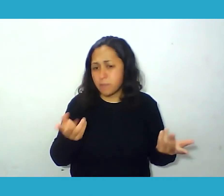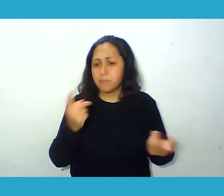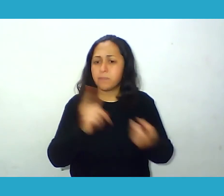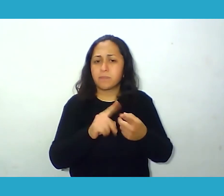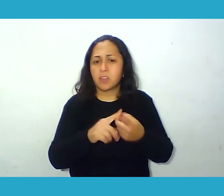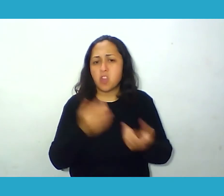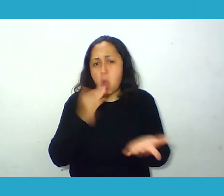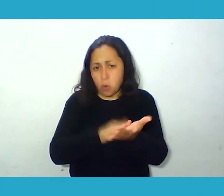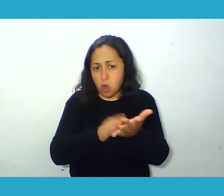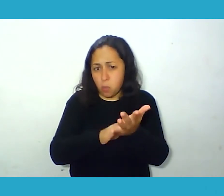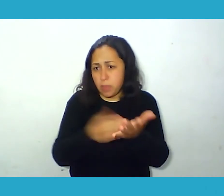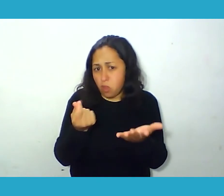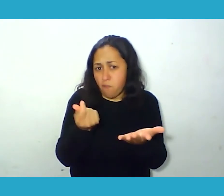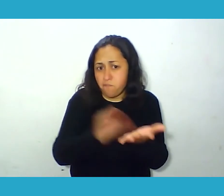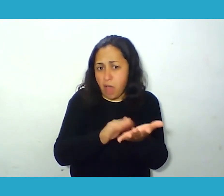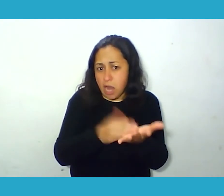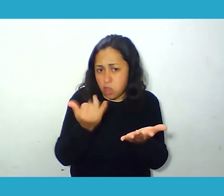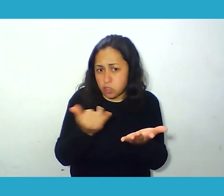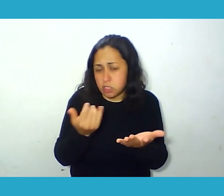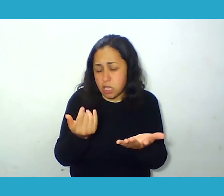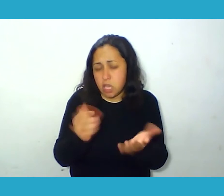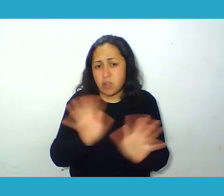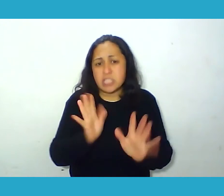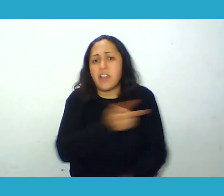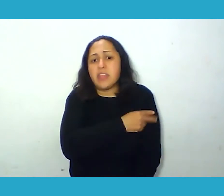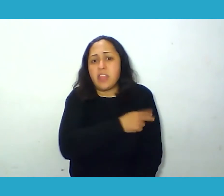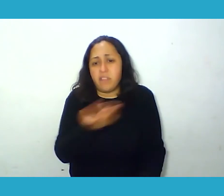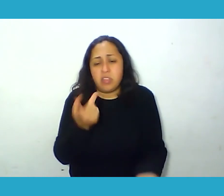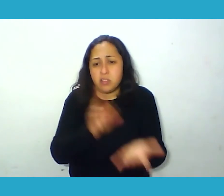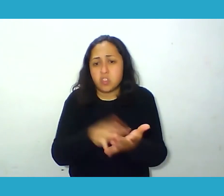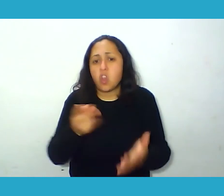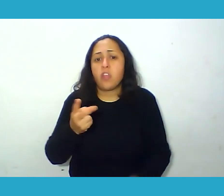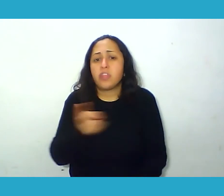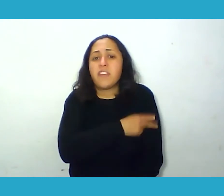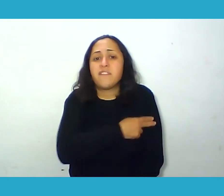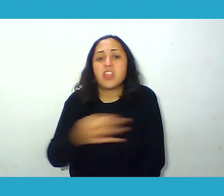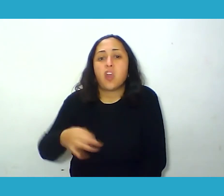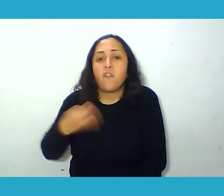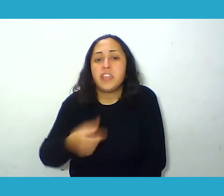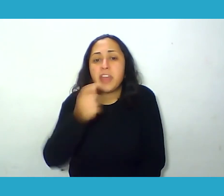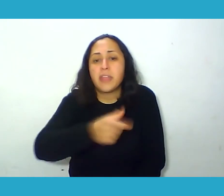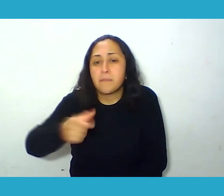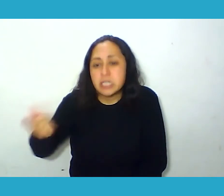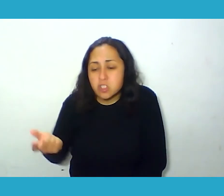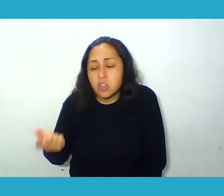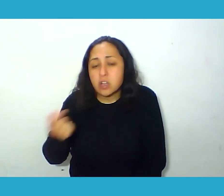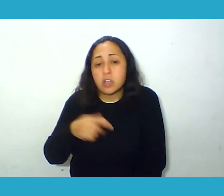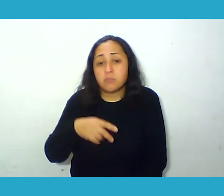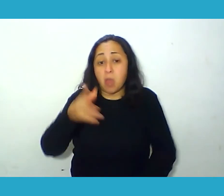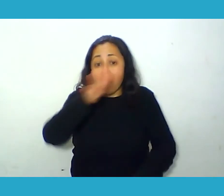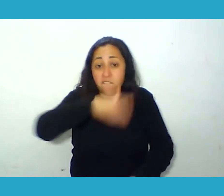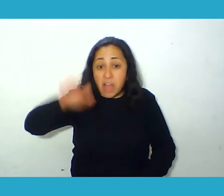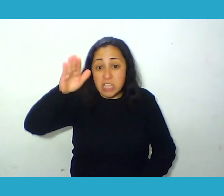argumento que no haya que validar ni defender, porque defienden las vidas de las personas que transitan la ruta. Como valle turístico es